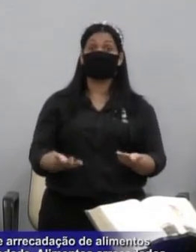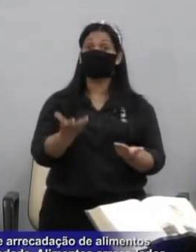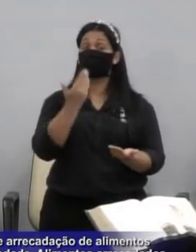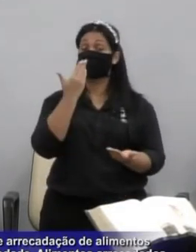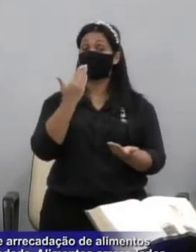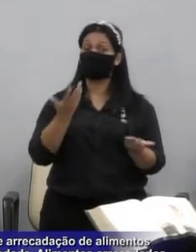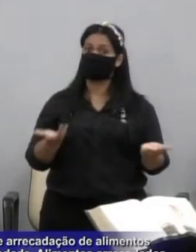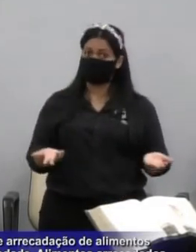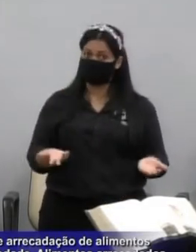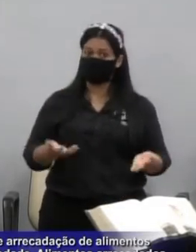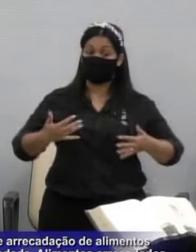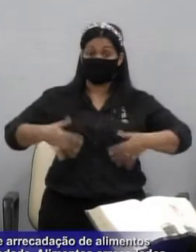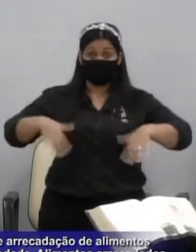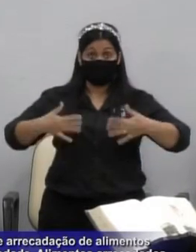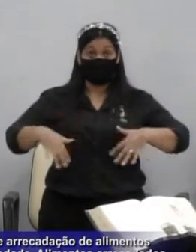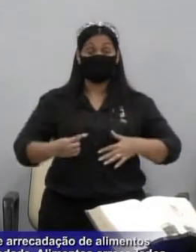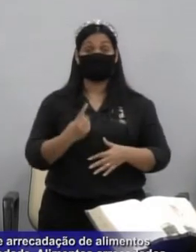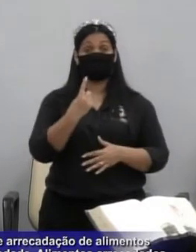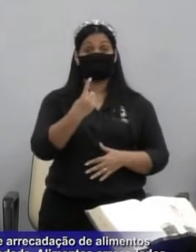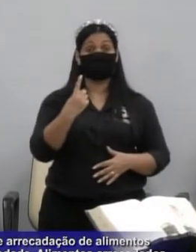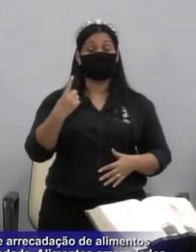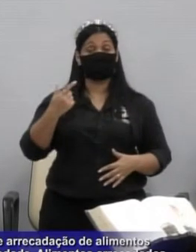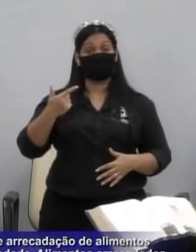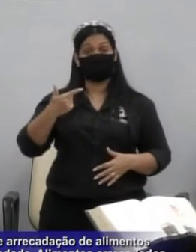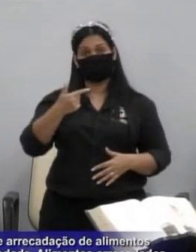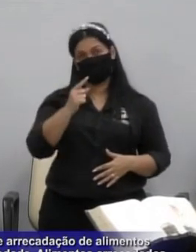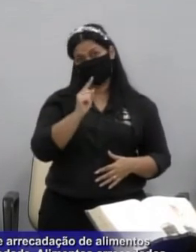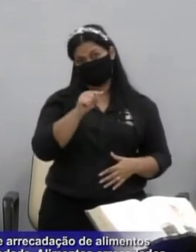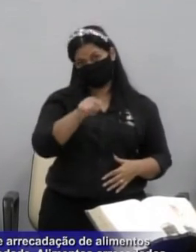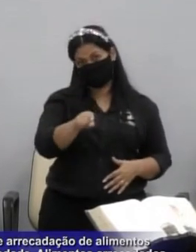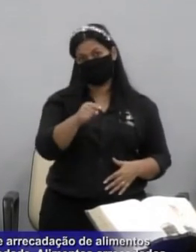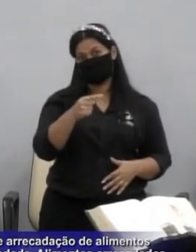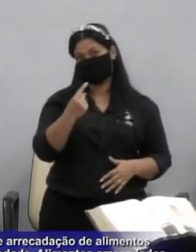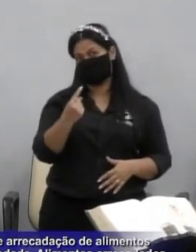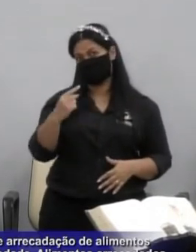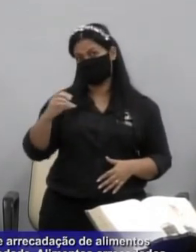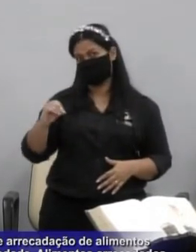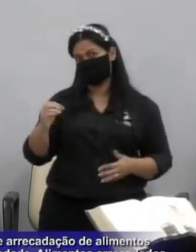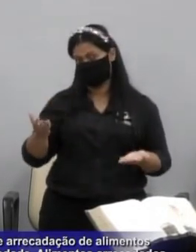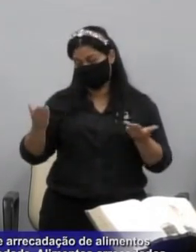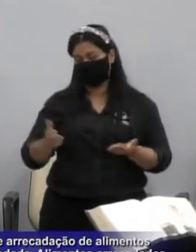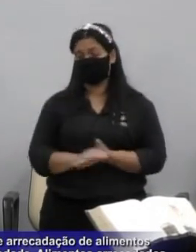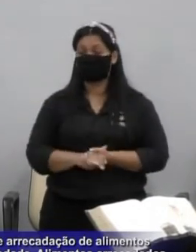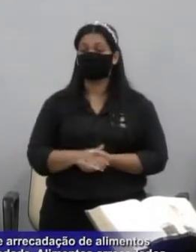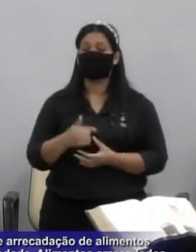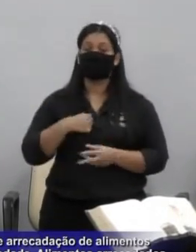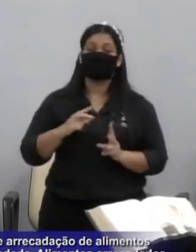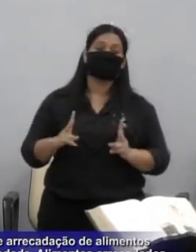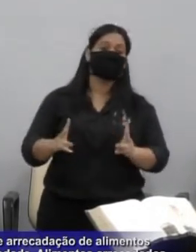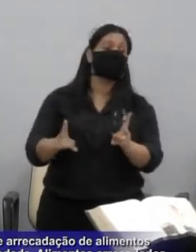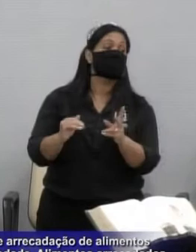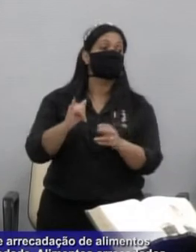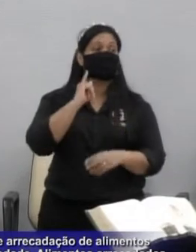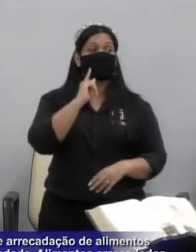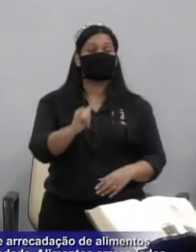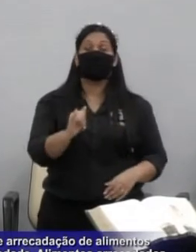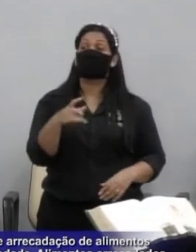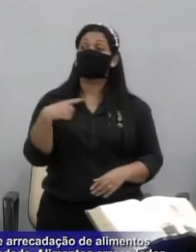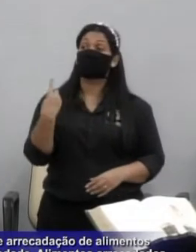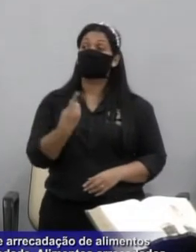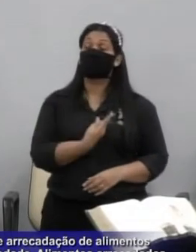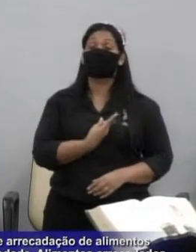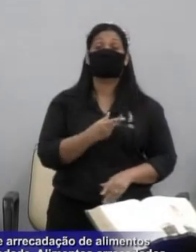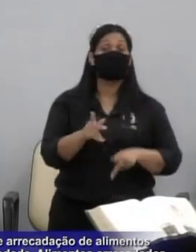mais de uma tonelada, 1.100 e poucos quilos. Então, eu sempre registro que